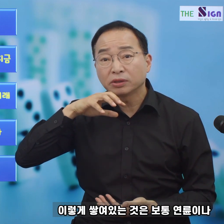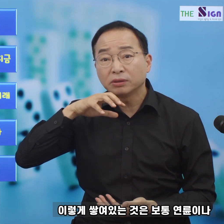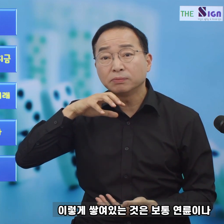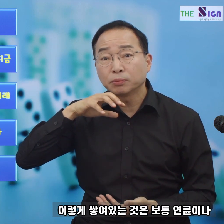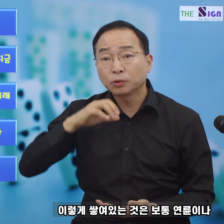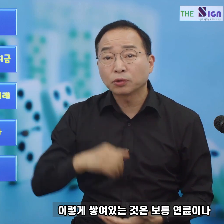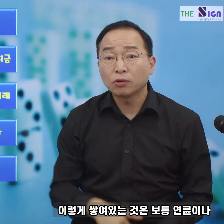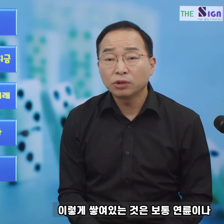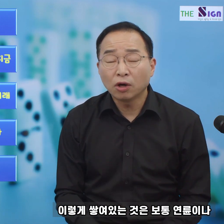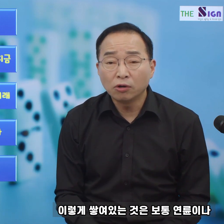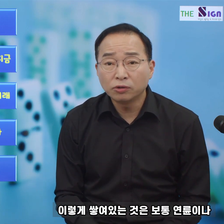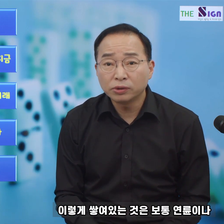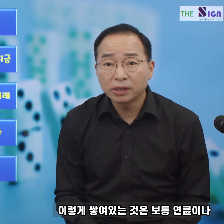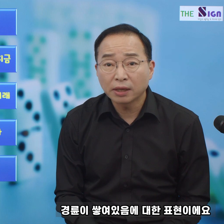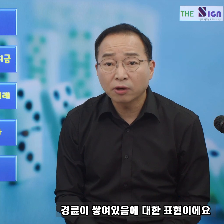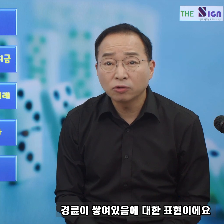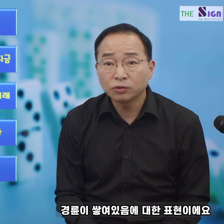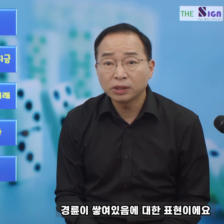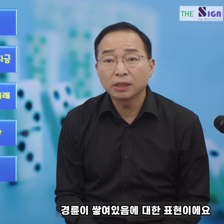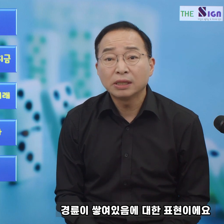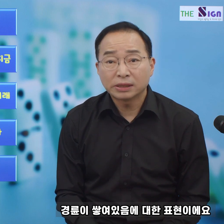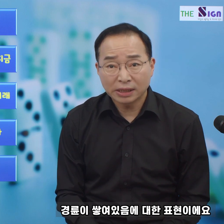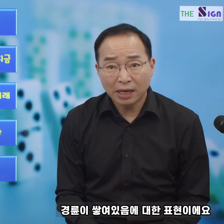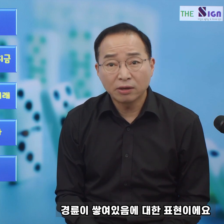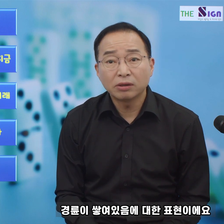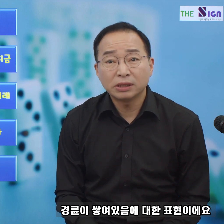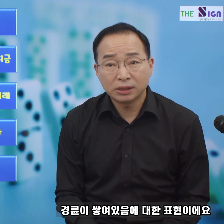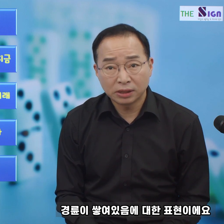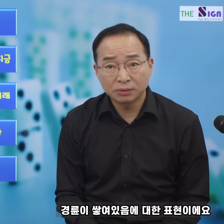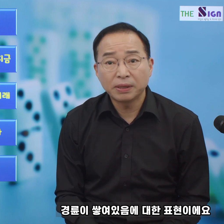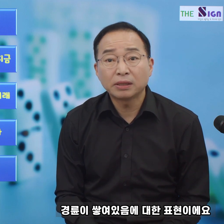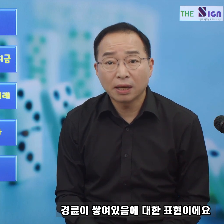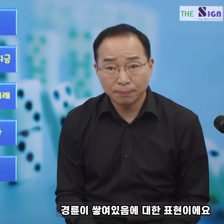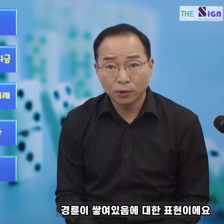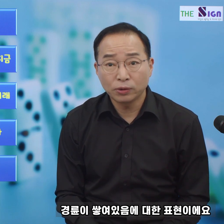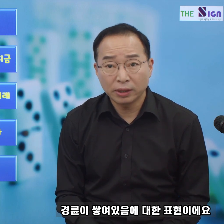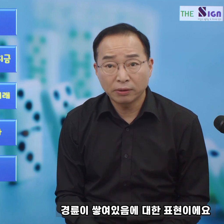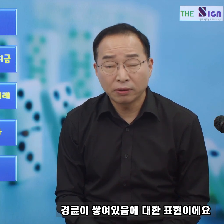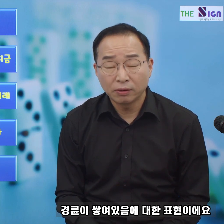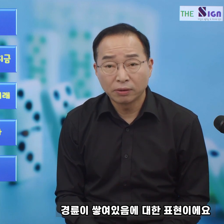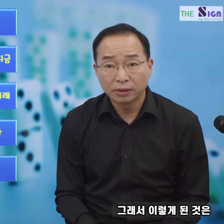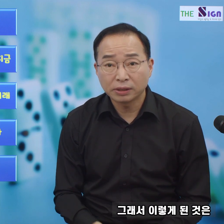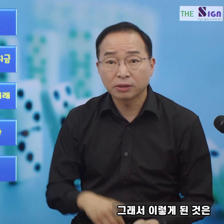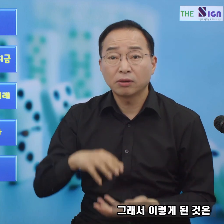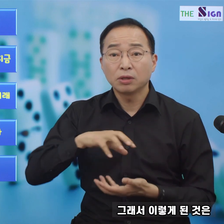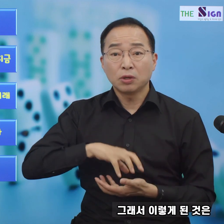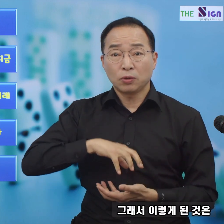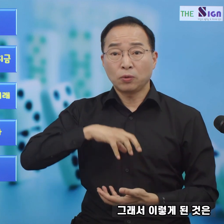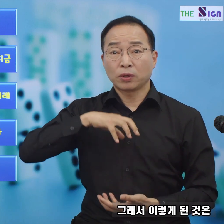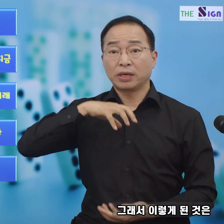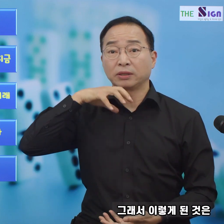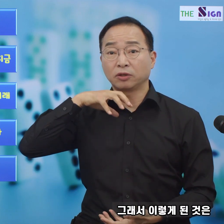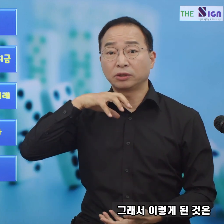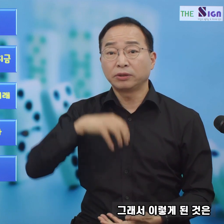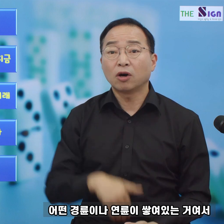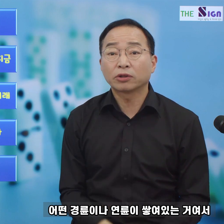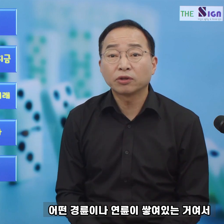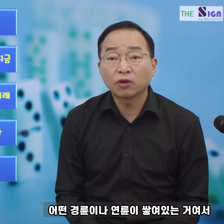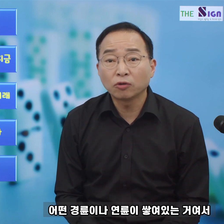것은 보통 연륜이나 경륜이 쌓여 있음에 대한 표현이에요. 그래서, 이렇게 된 거는 어떤